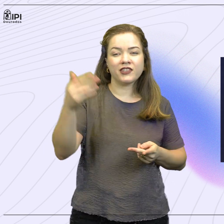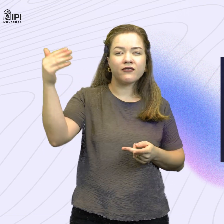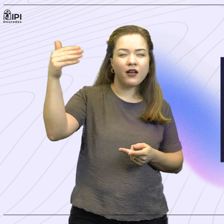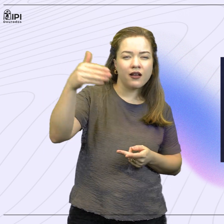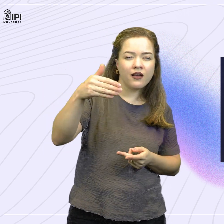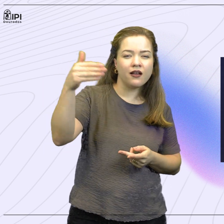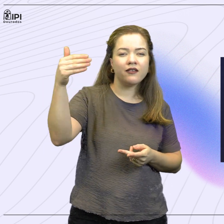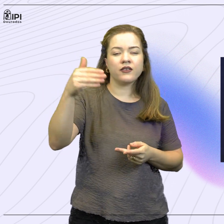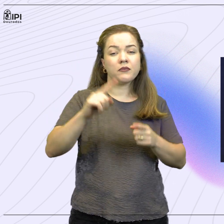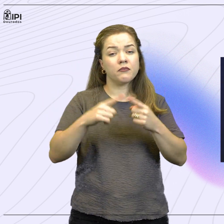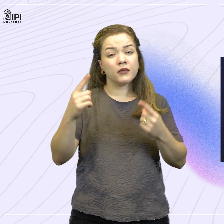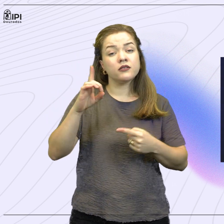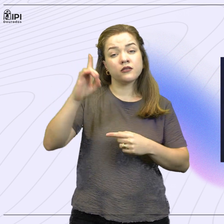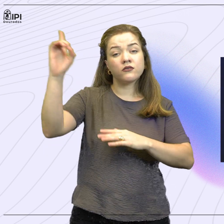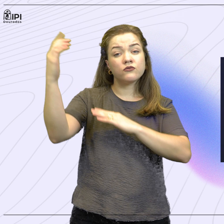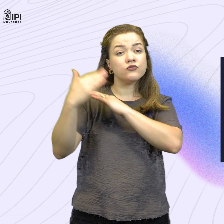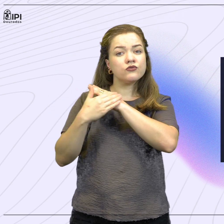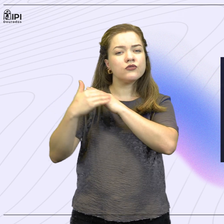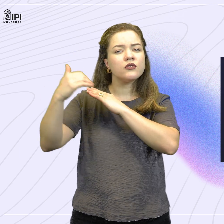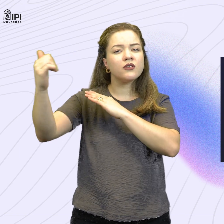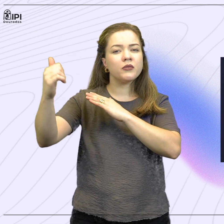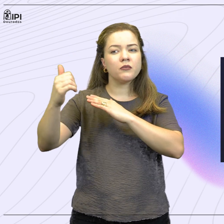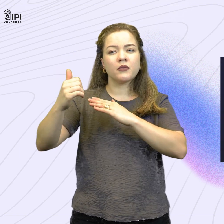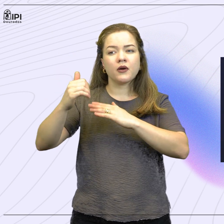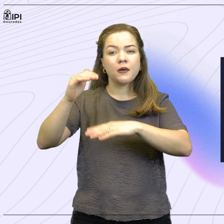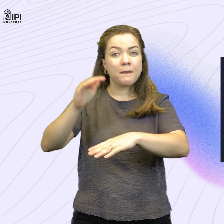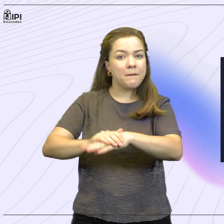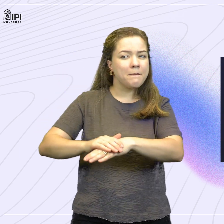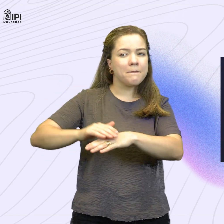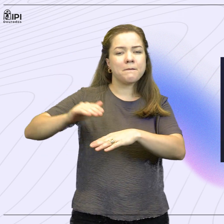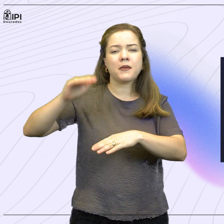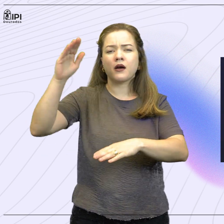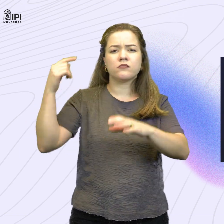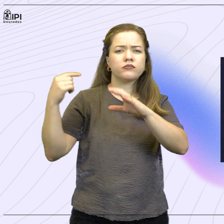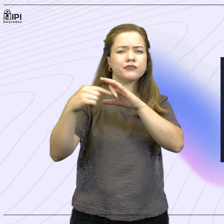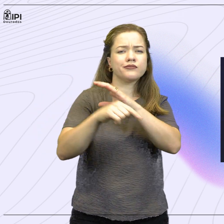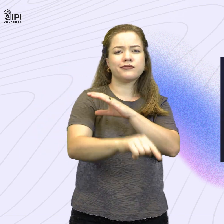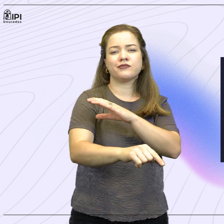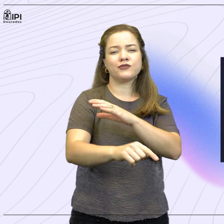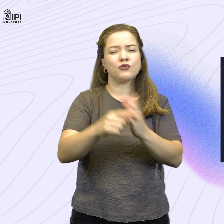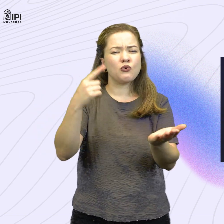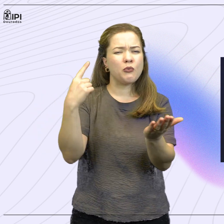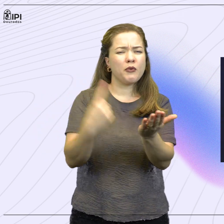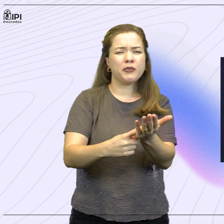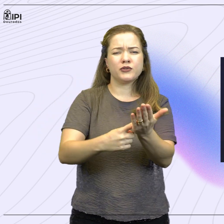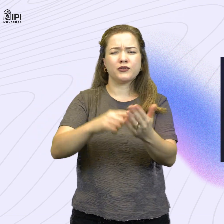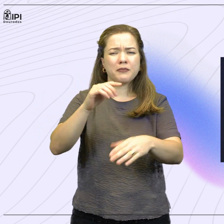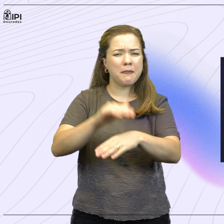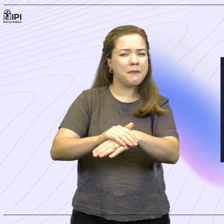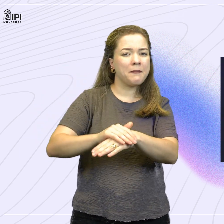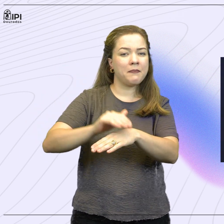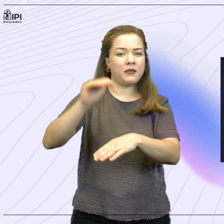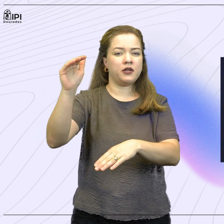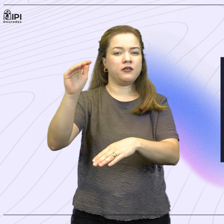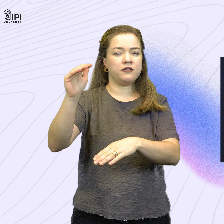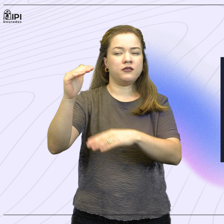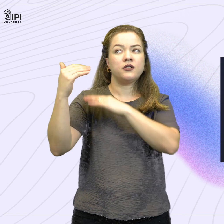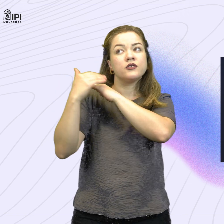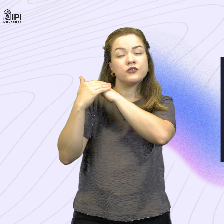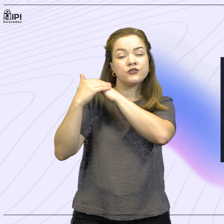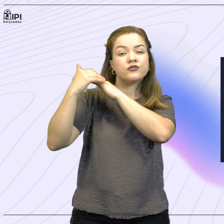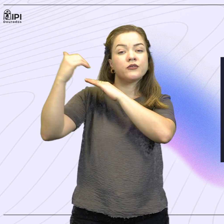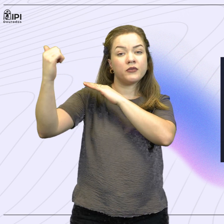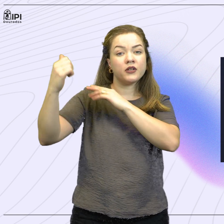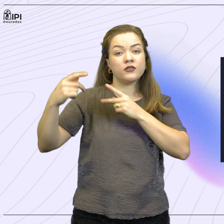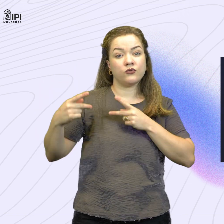frequentador, mas Deus tem nos chamado para algo a mais, Deus tem nos chamado para um compromisso a mais, Deus tem nos chamado